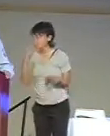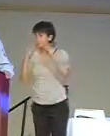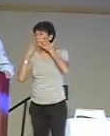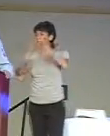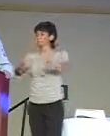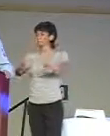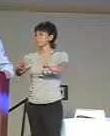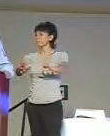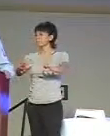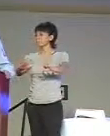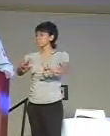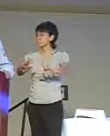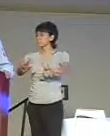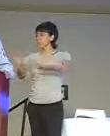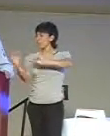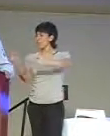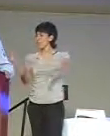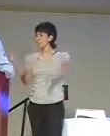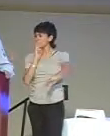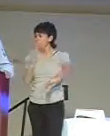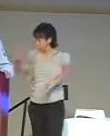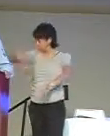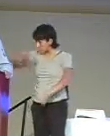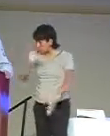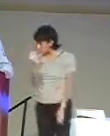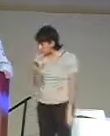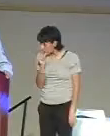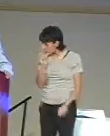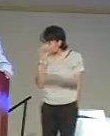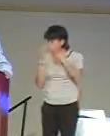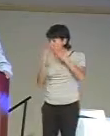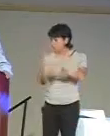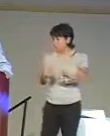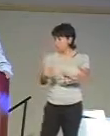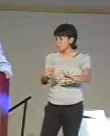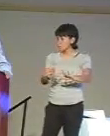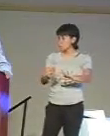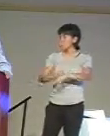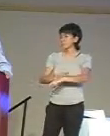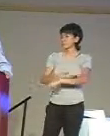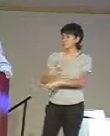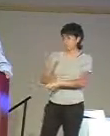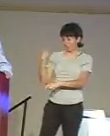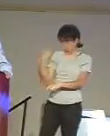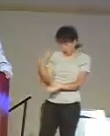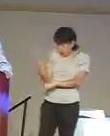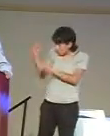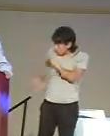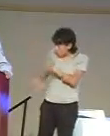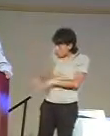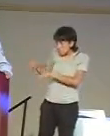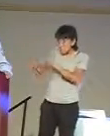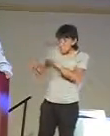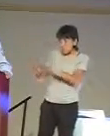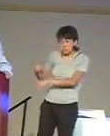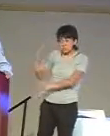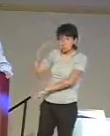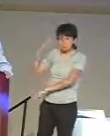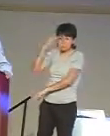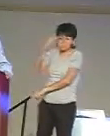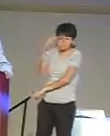Si no puedes, renuncia, porque esto ya lleva mucho tiempo y no se ha